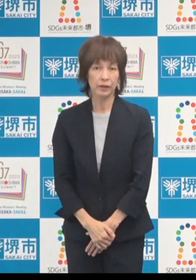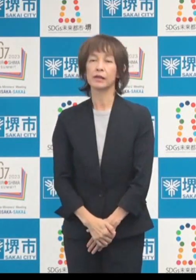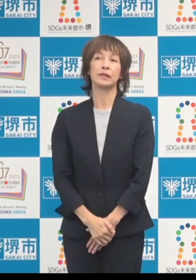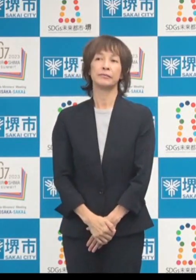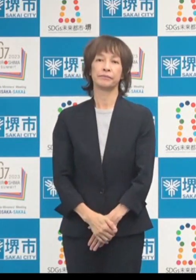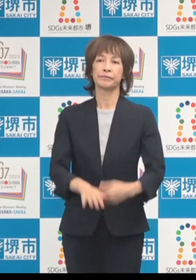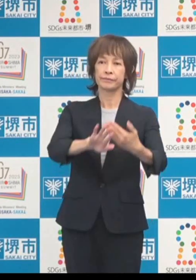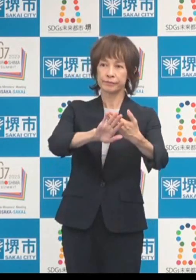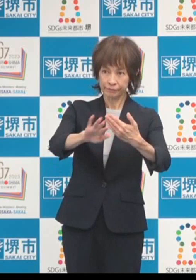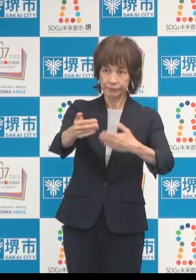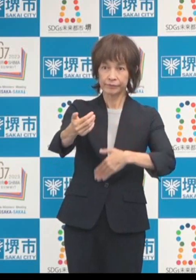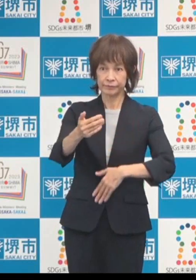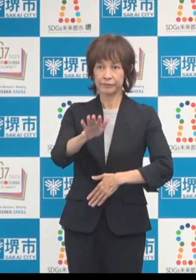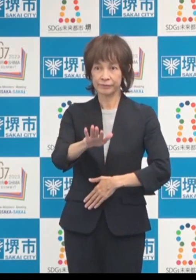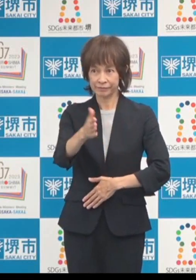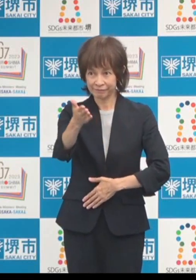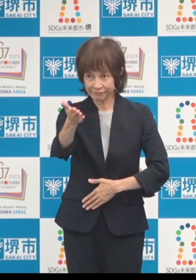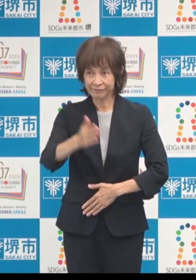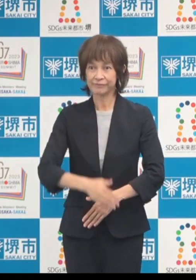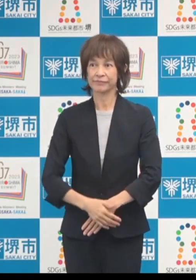他にご質問いかがでしょうか。